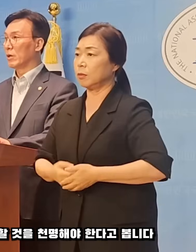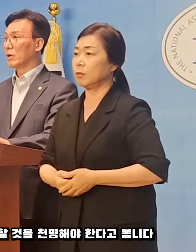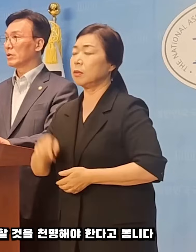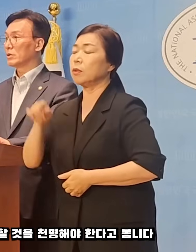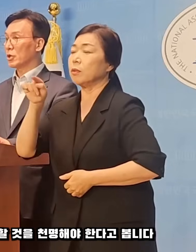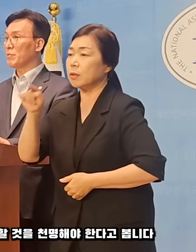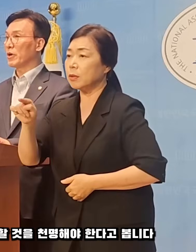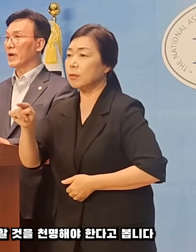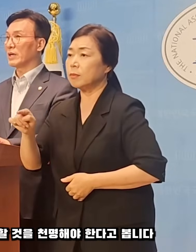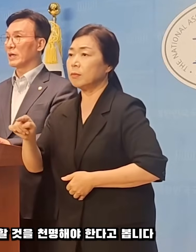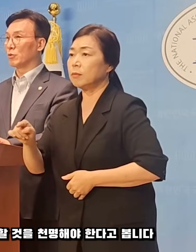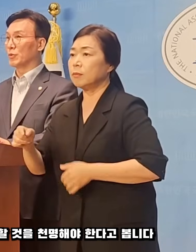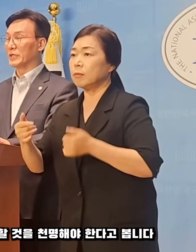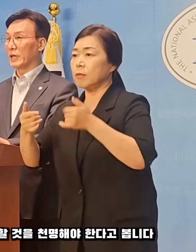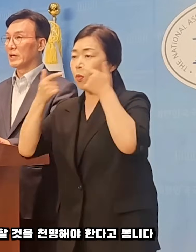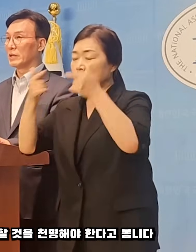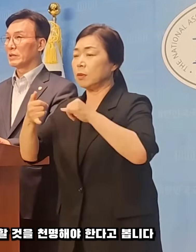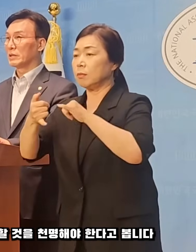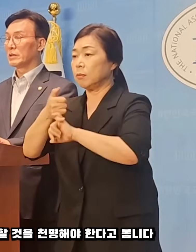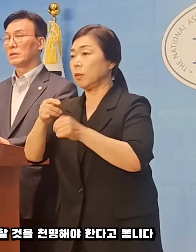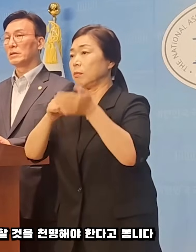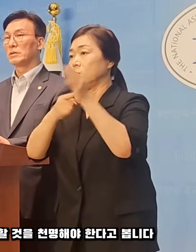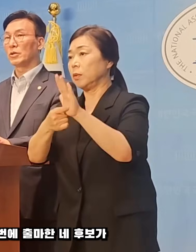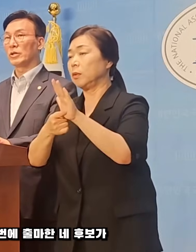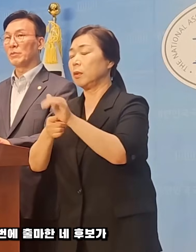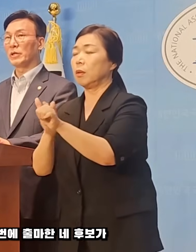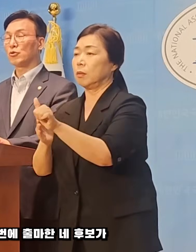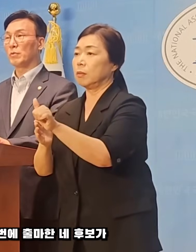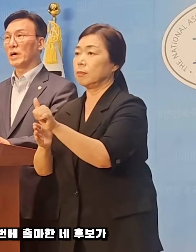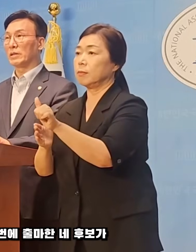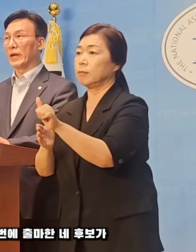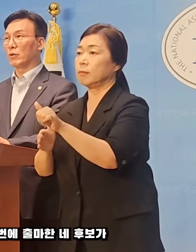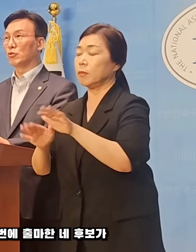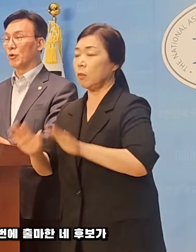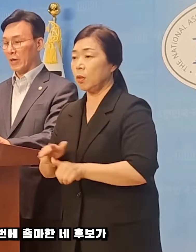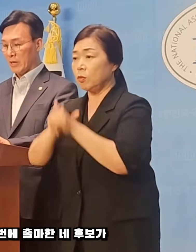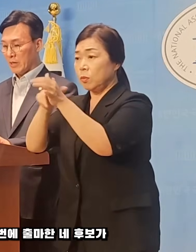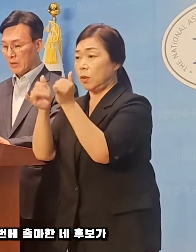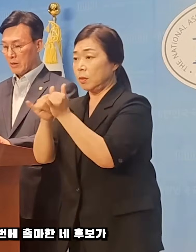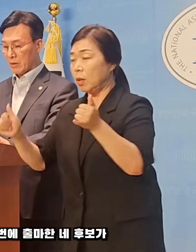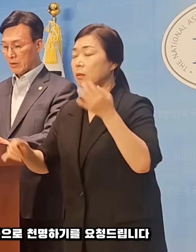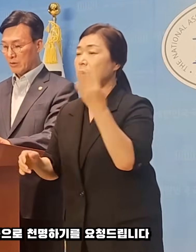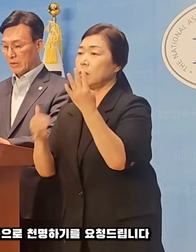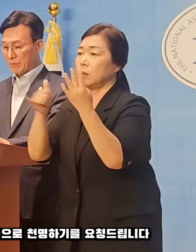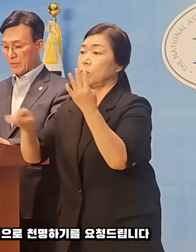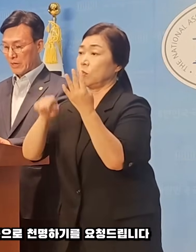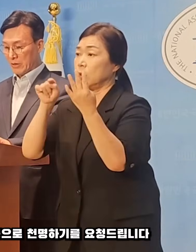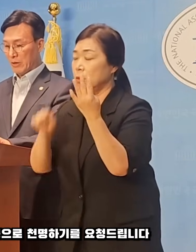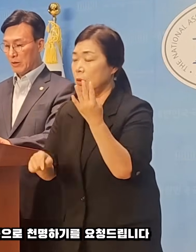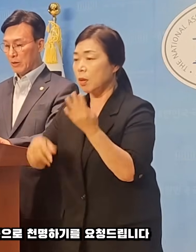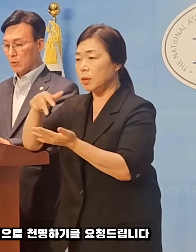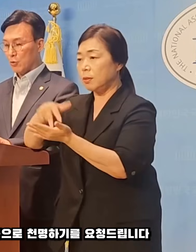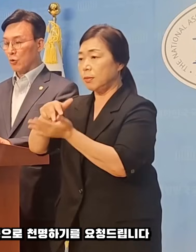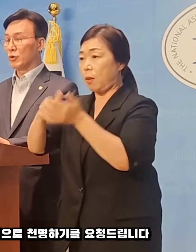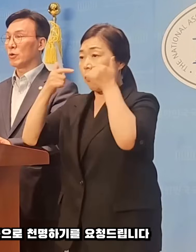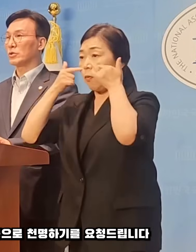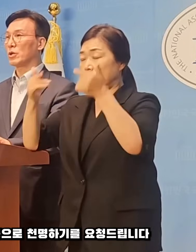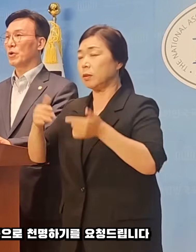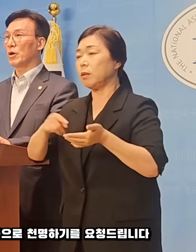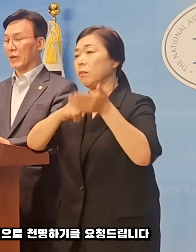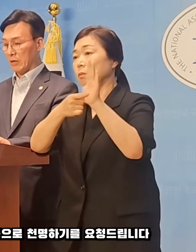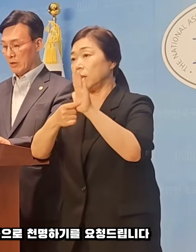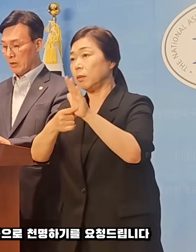것을 천명해야 한다고 봅니다. 저는 이번에 출마한 내 후보가 그런 입장을